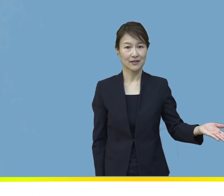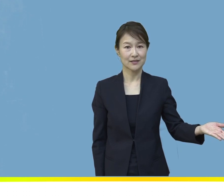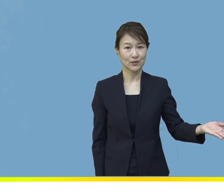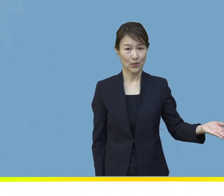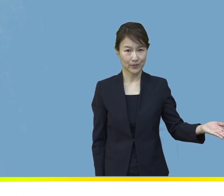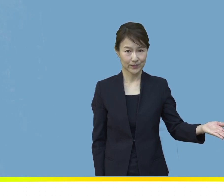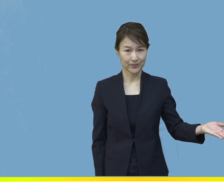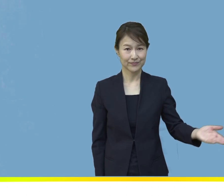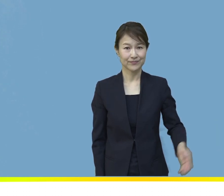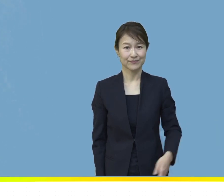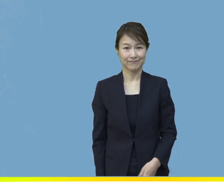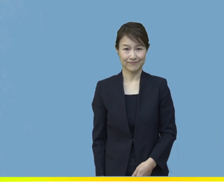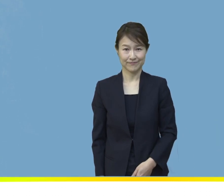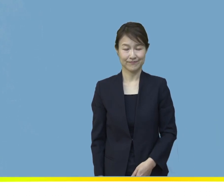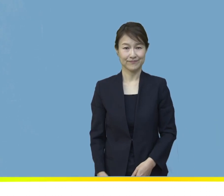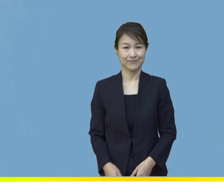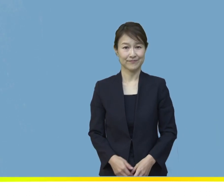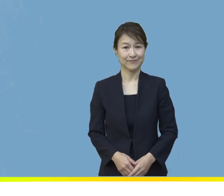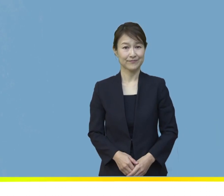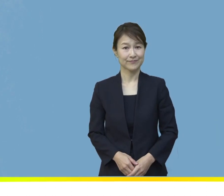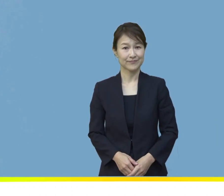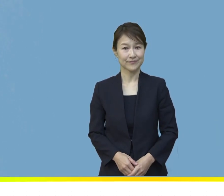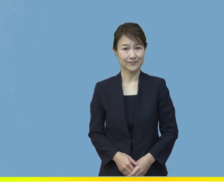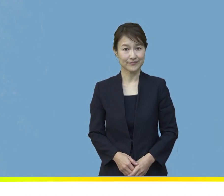3021番です